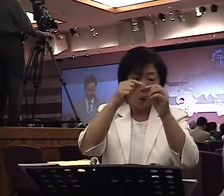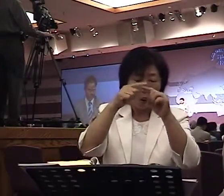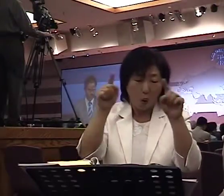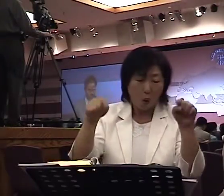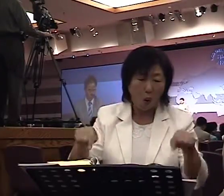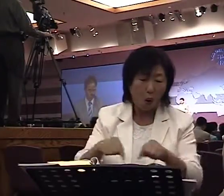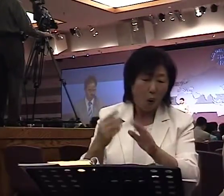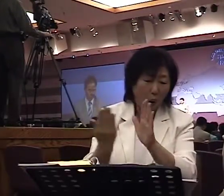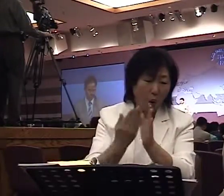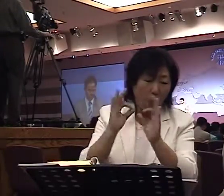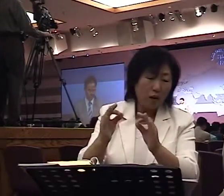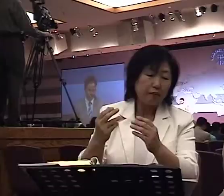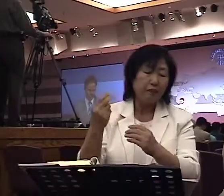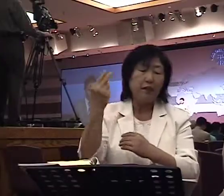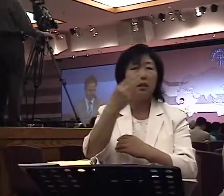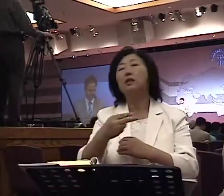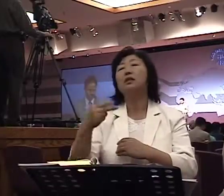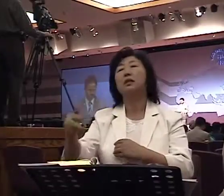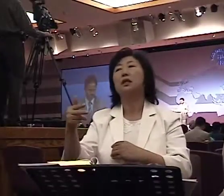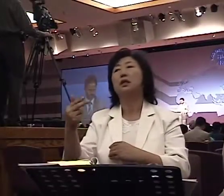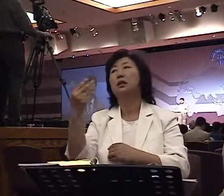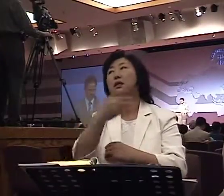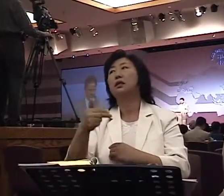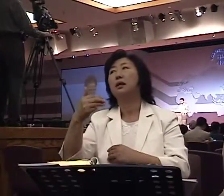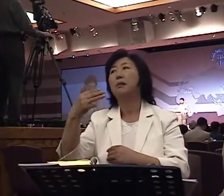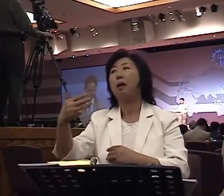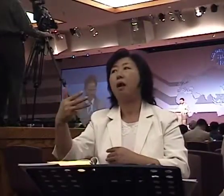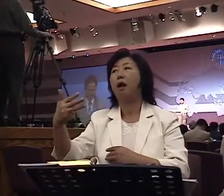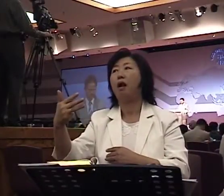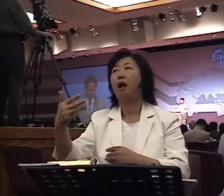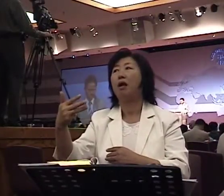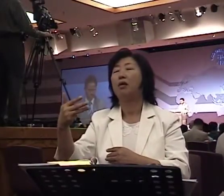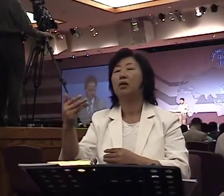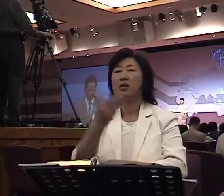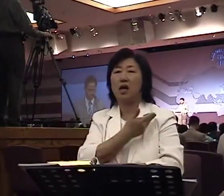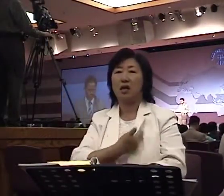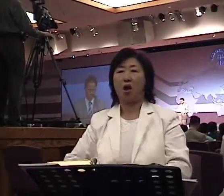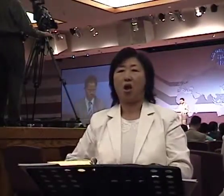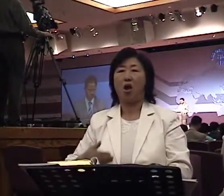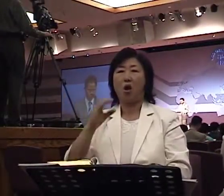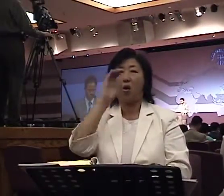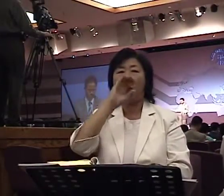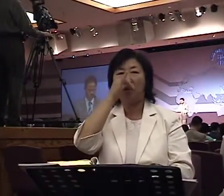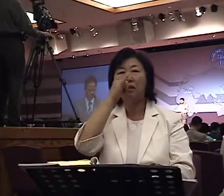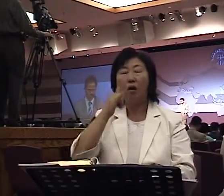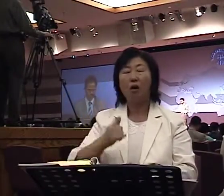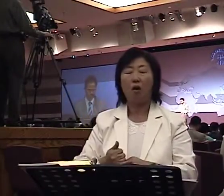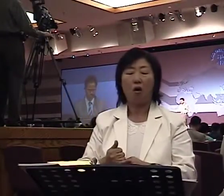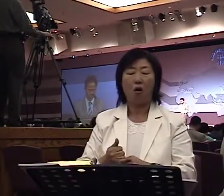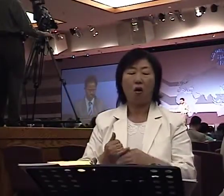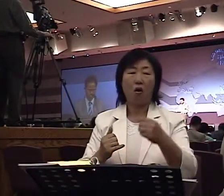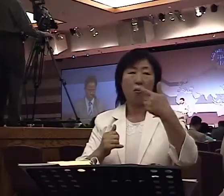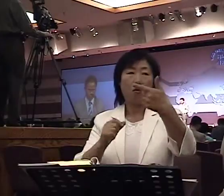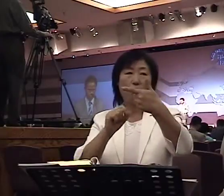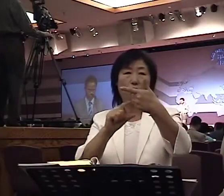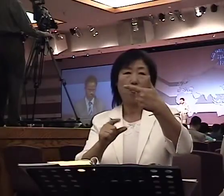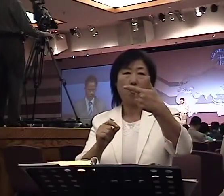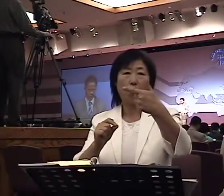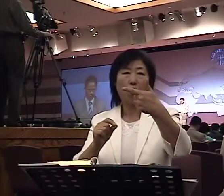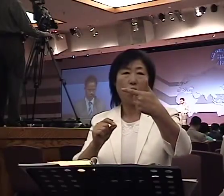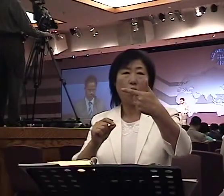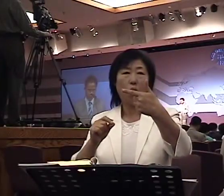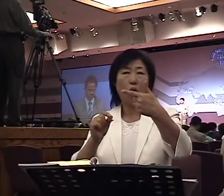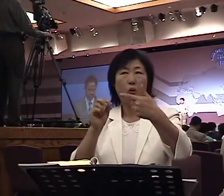소식 2007-2008년 제자훈련 모집 안내 있습니다. 6월 9일 오후 5시 그리고 16일